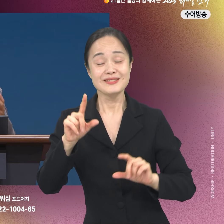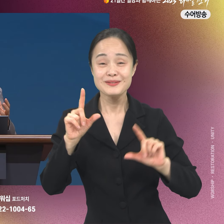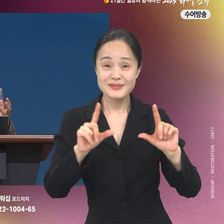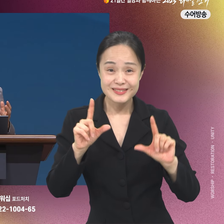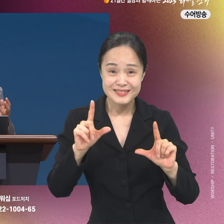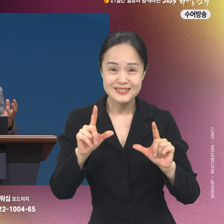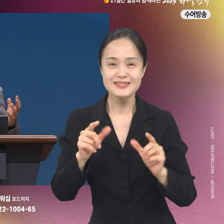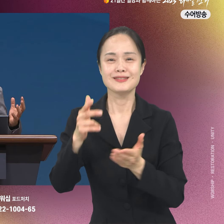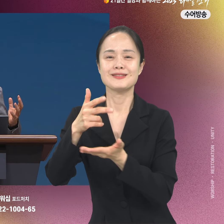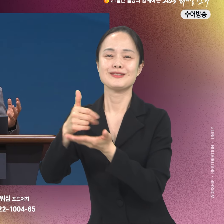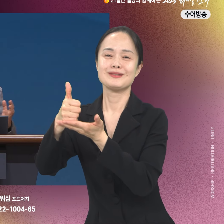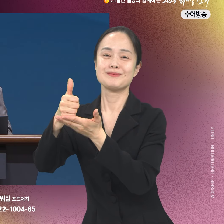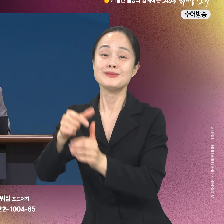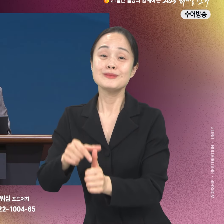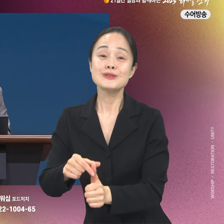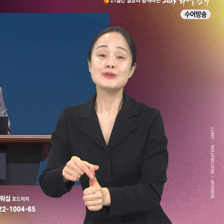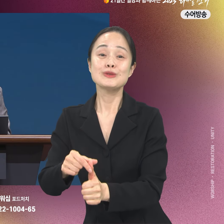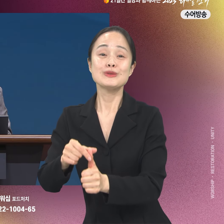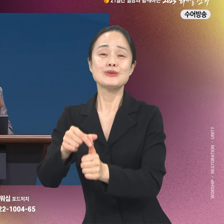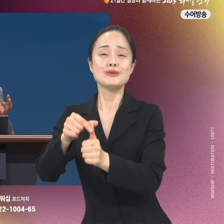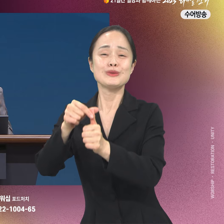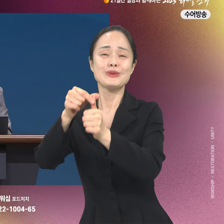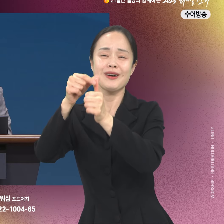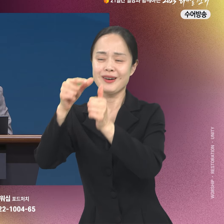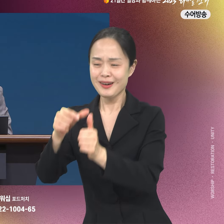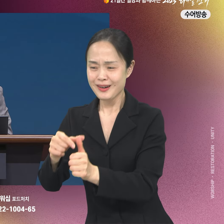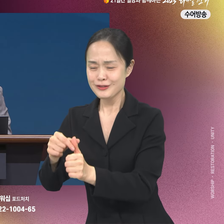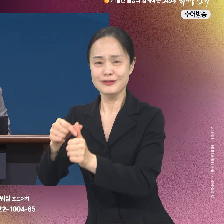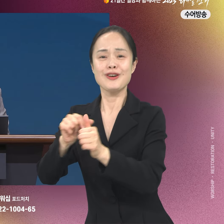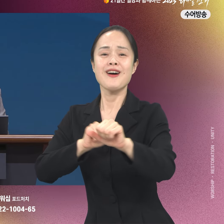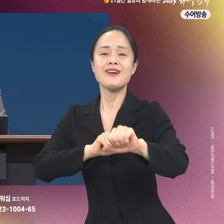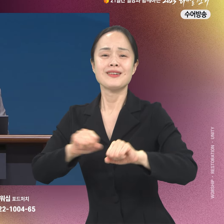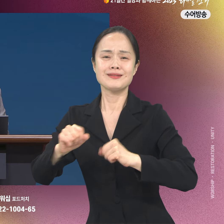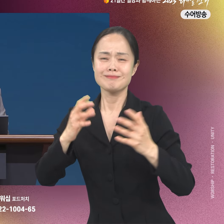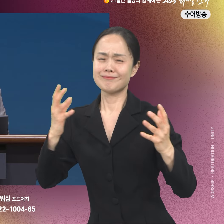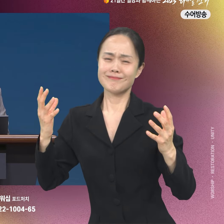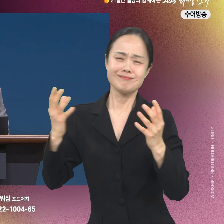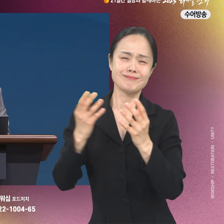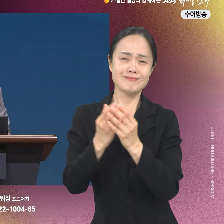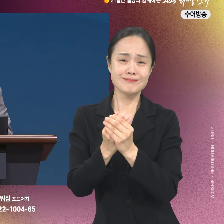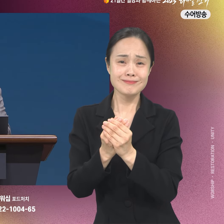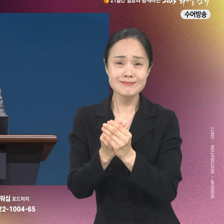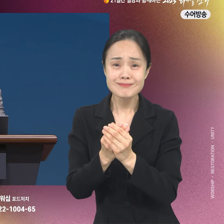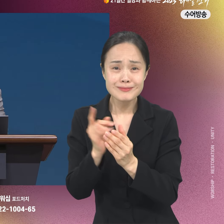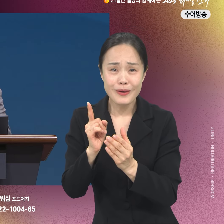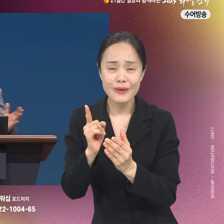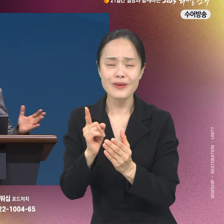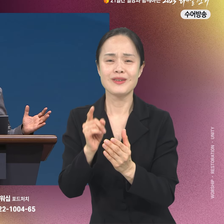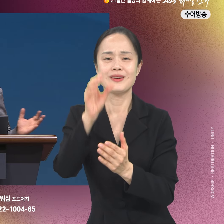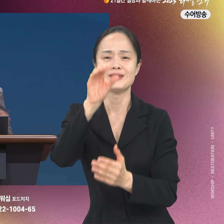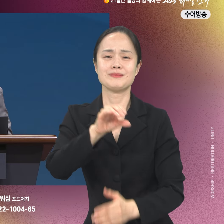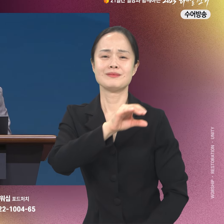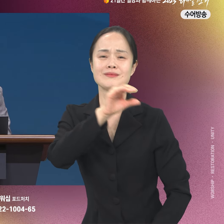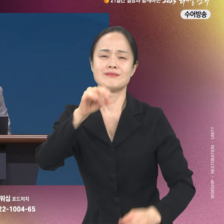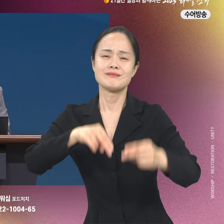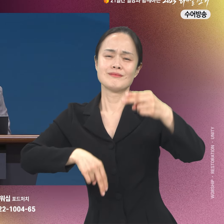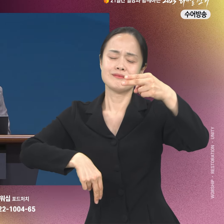구원의 역사를 완성하셨을 때, 십자가에 매달렸을 때 성전의 장막이